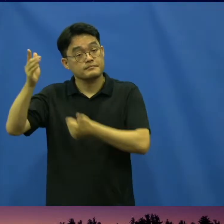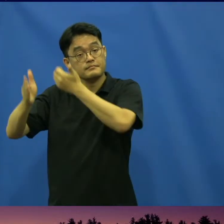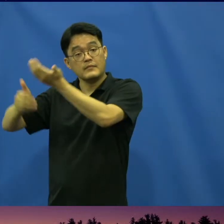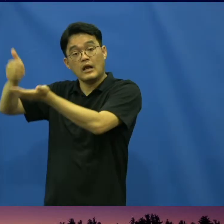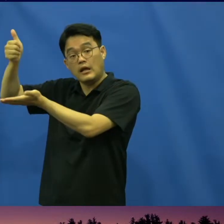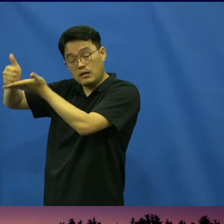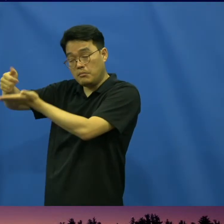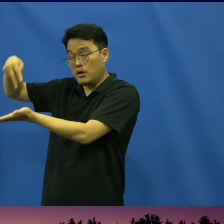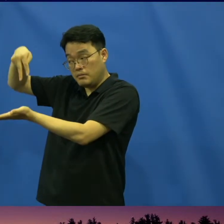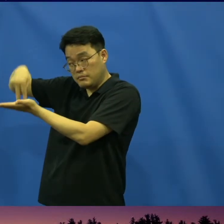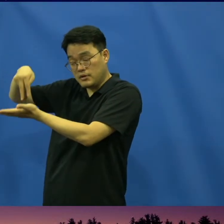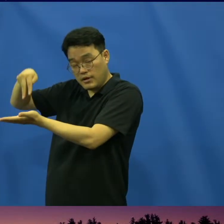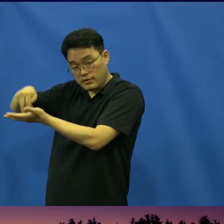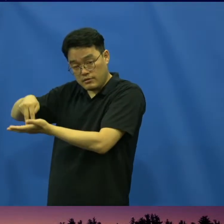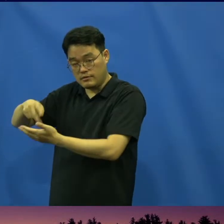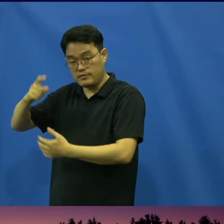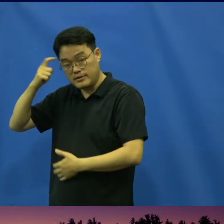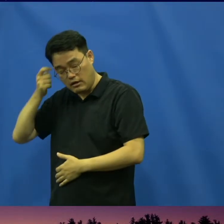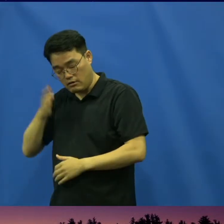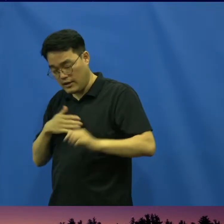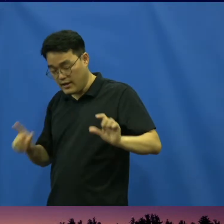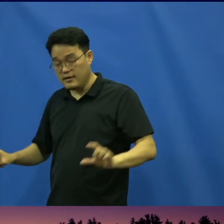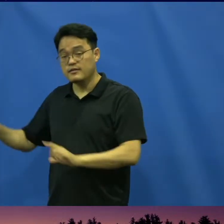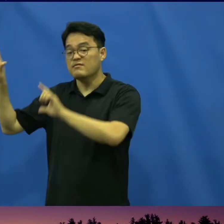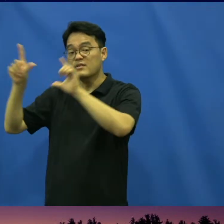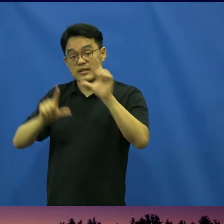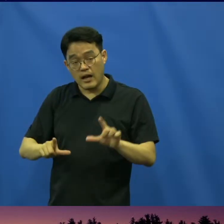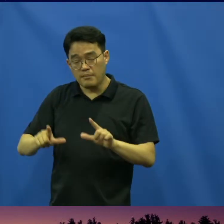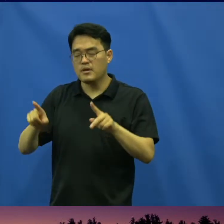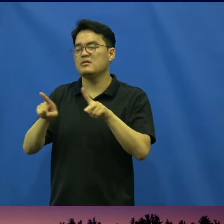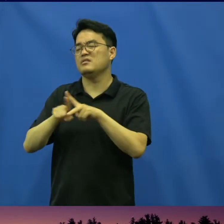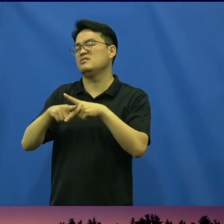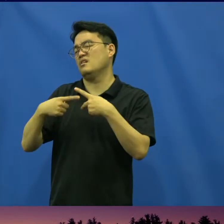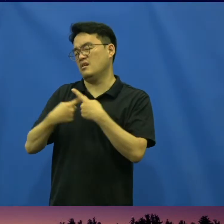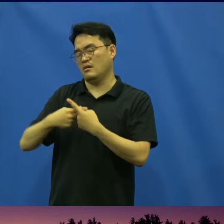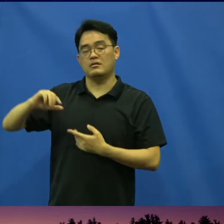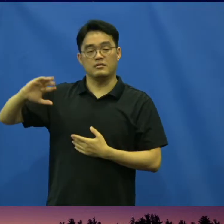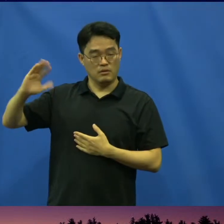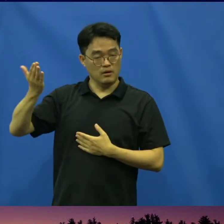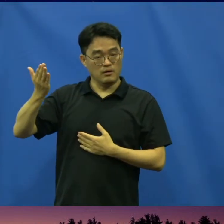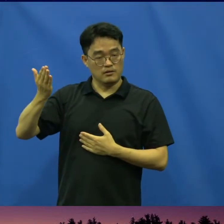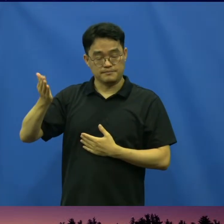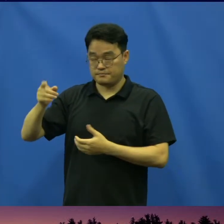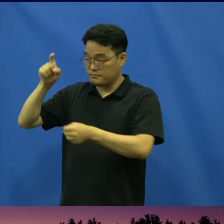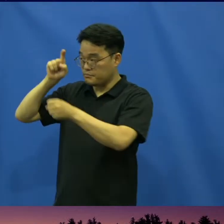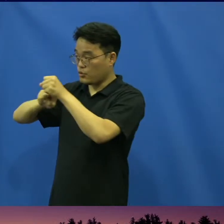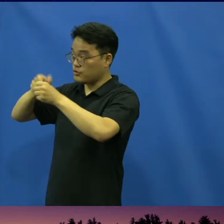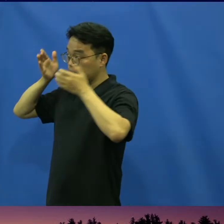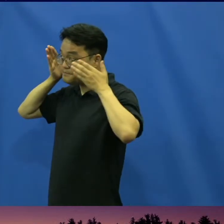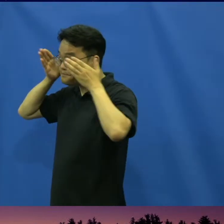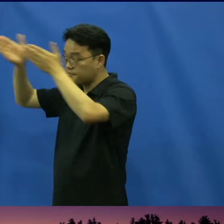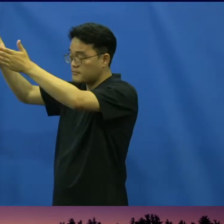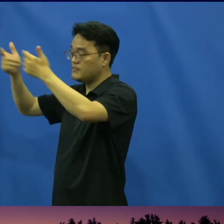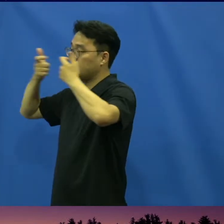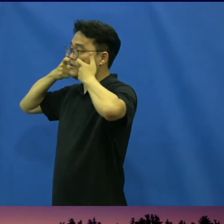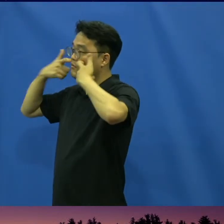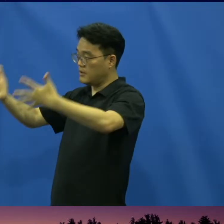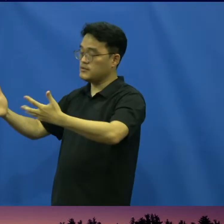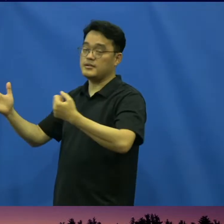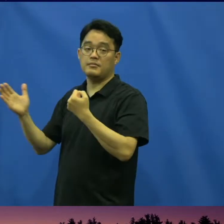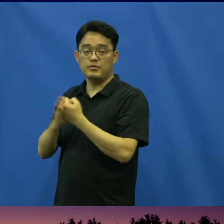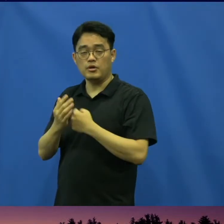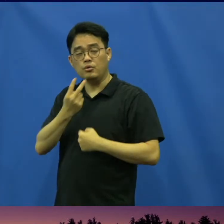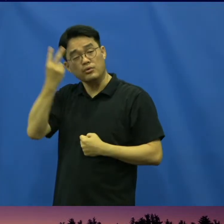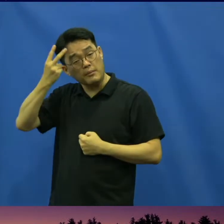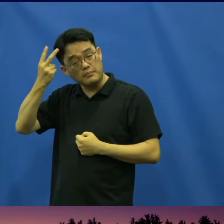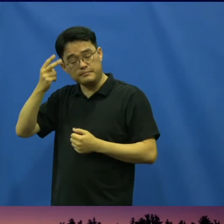갖고 있으니까 인생의 모든 목적과 방향이 가지런하게 놓여 있으니까 그 인생이 얼마나 파워풀하겠어요, 여러분.